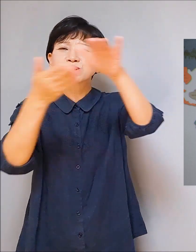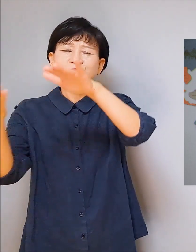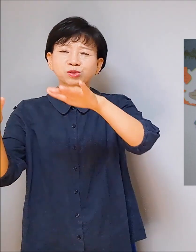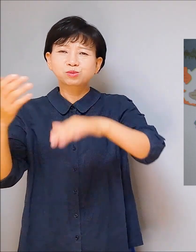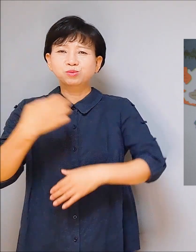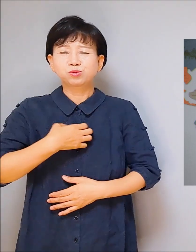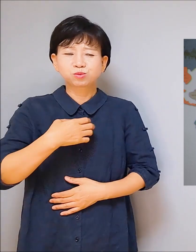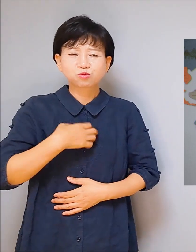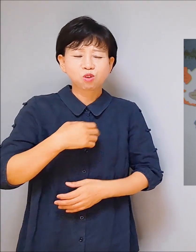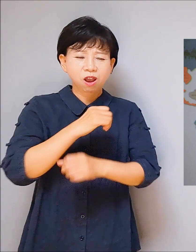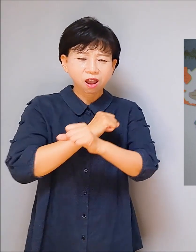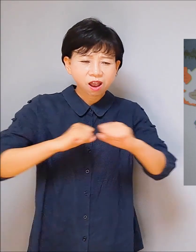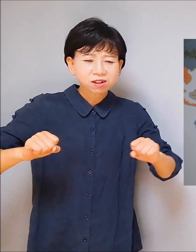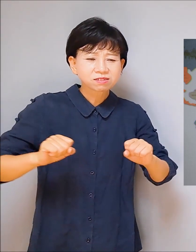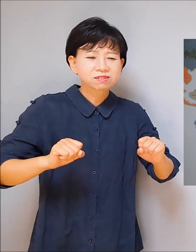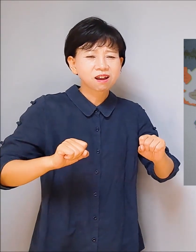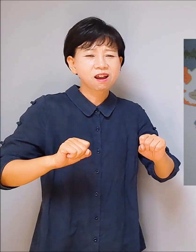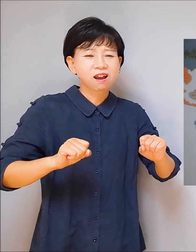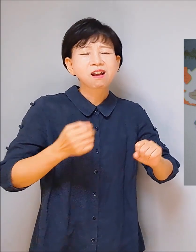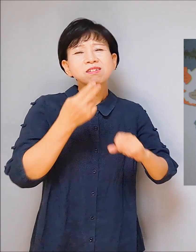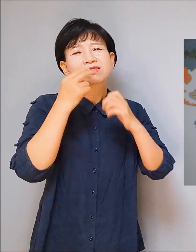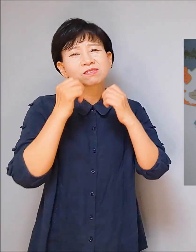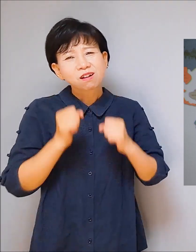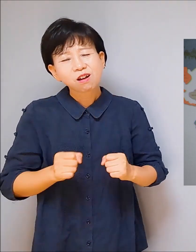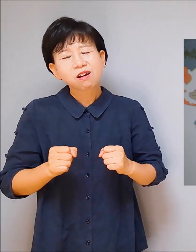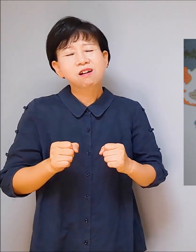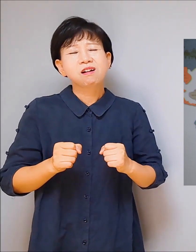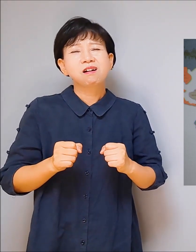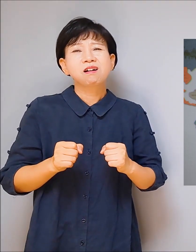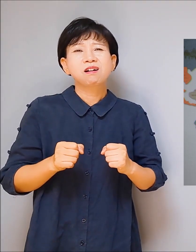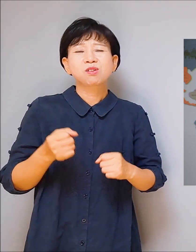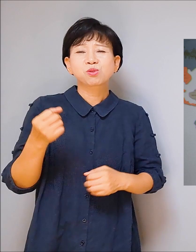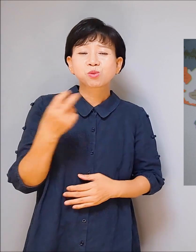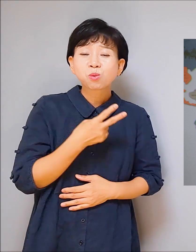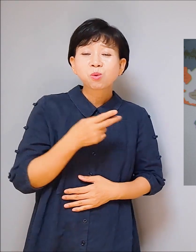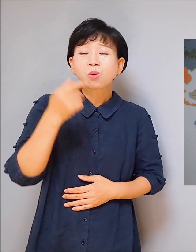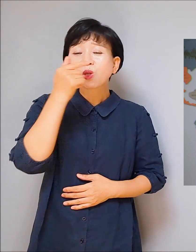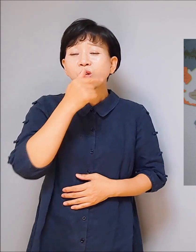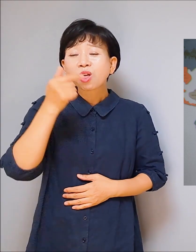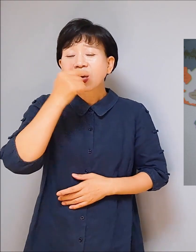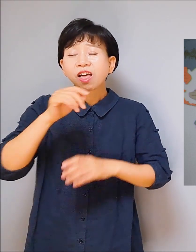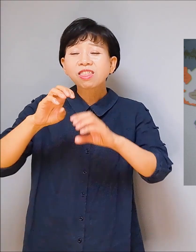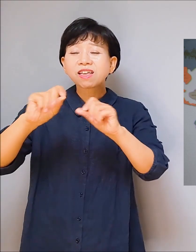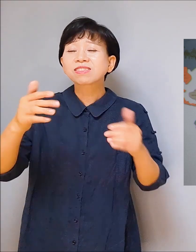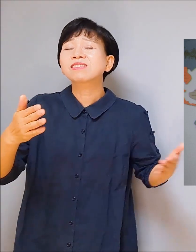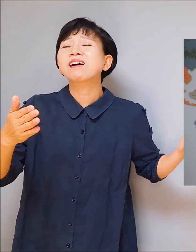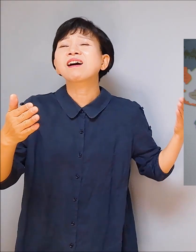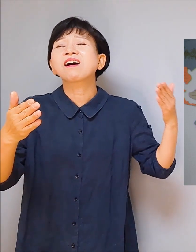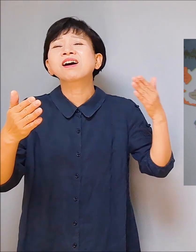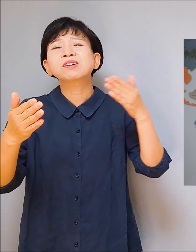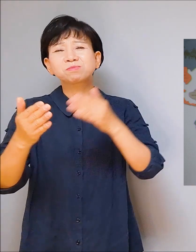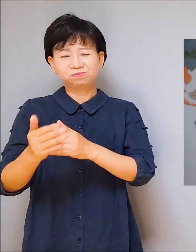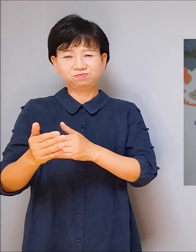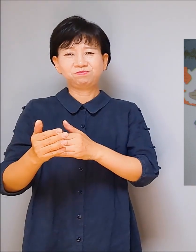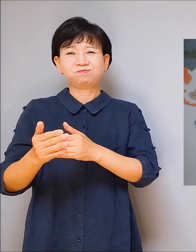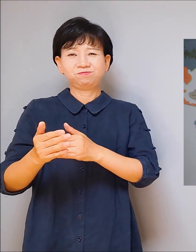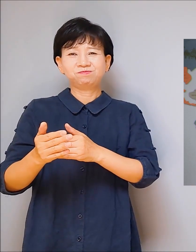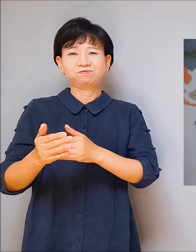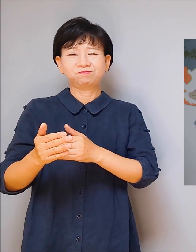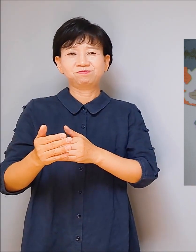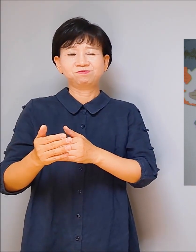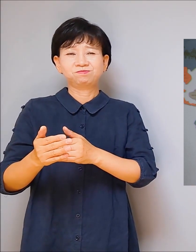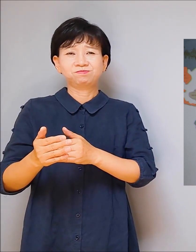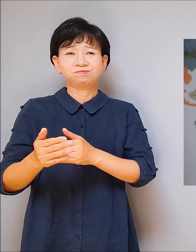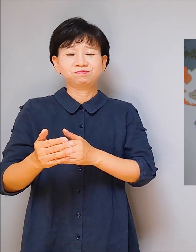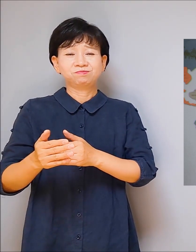마침내는요, 어찌어찌해서 과정들이 있었지만 가나안 땅에 이스라엘 백성들이 들어가게 됩니다.